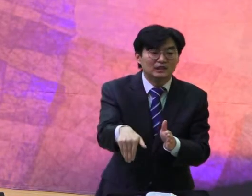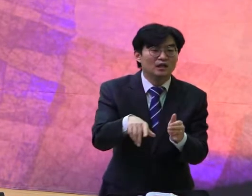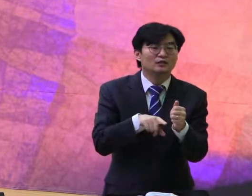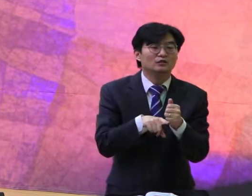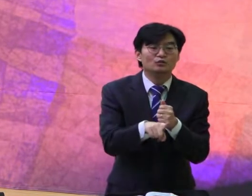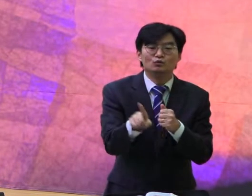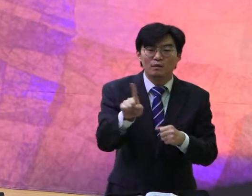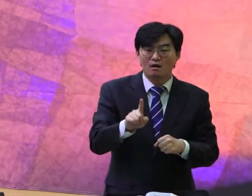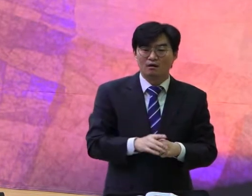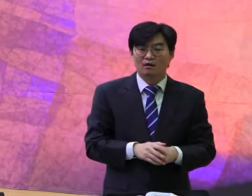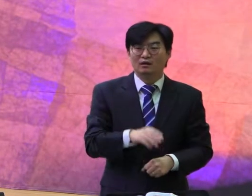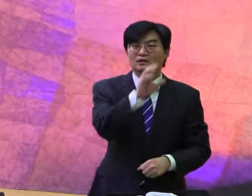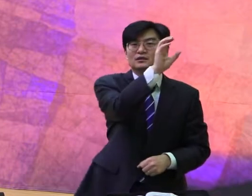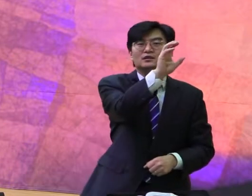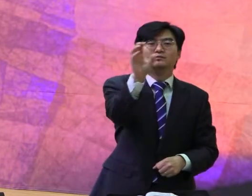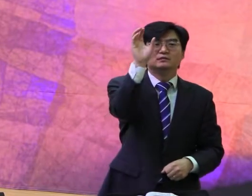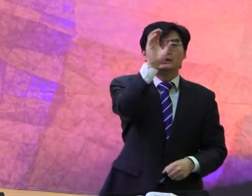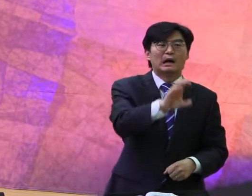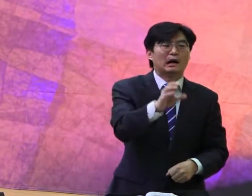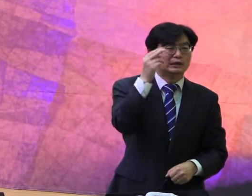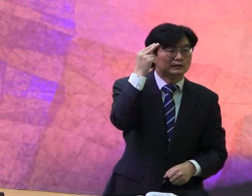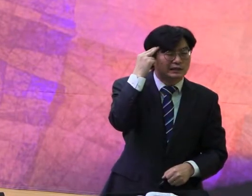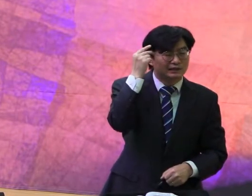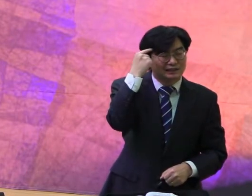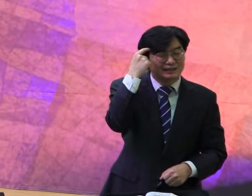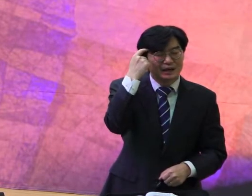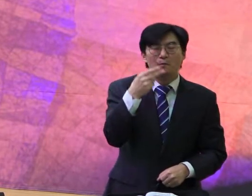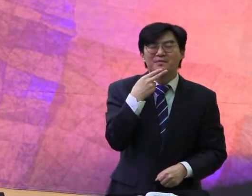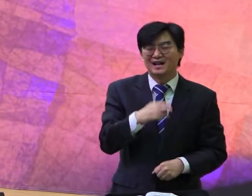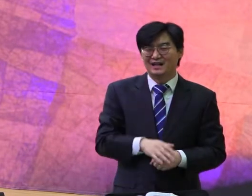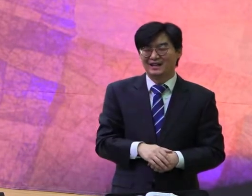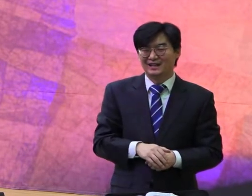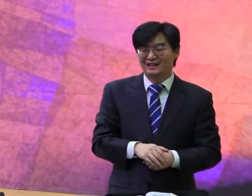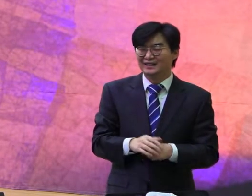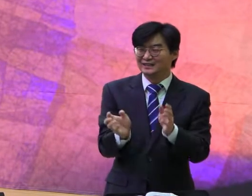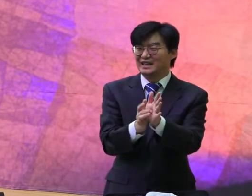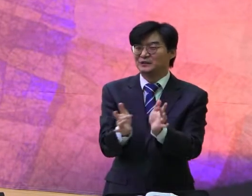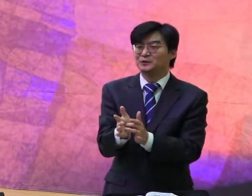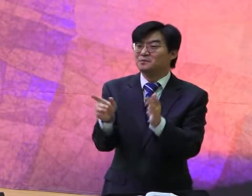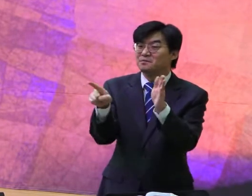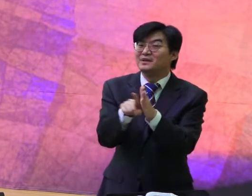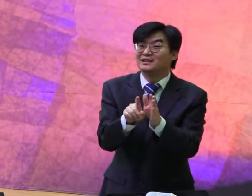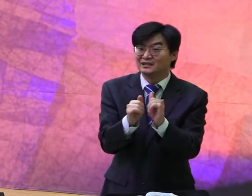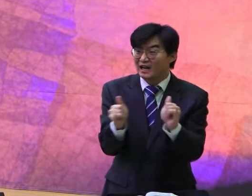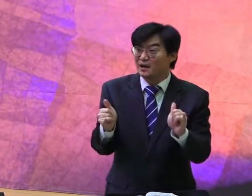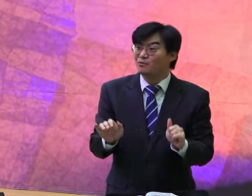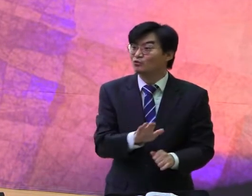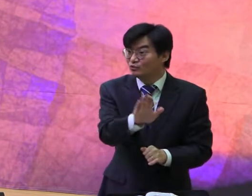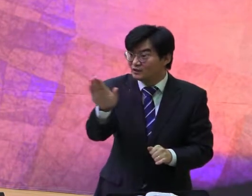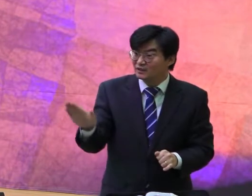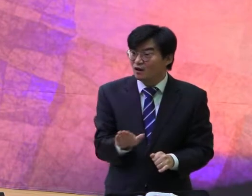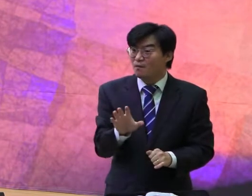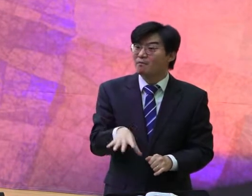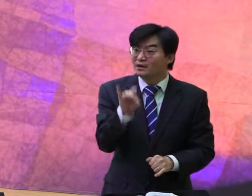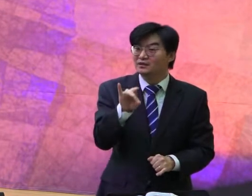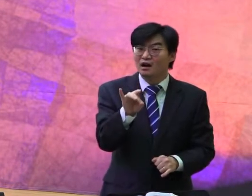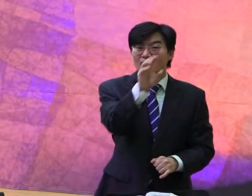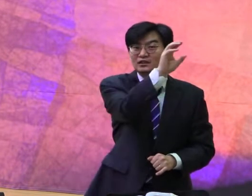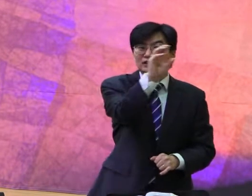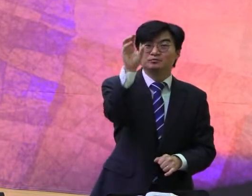신앙에서 벗어났기 때문입니다. 그리스도인의 삶은 반드시 예수 그리스도의 십자가에 깊이